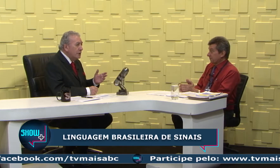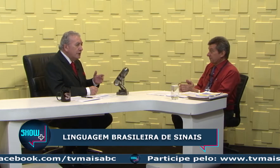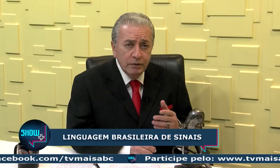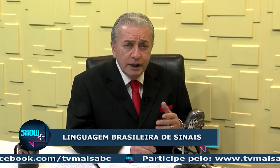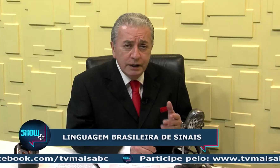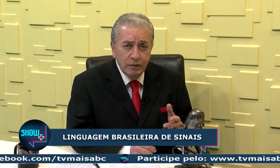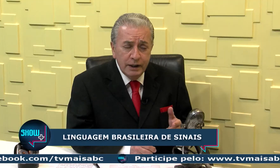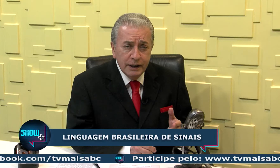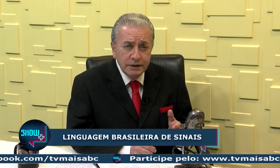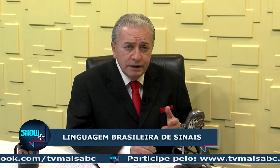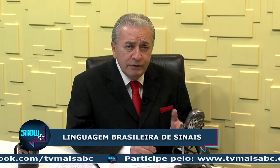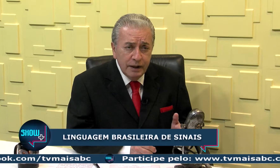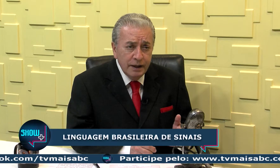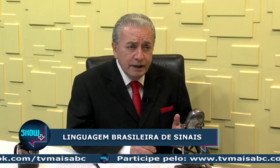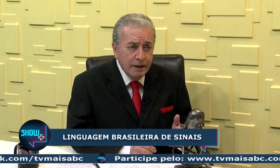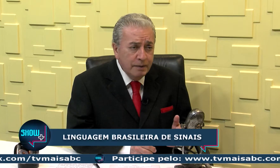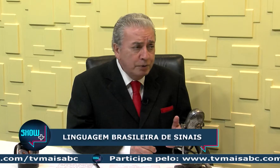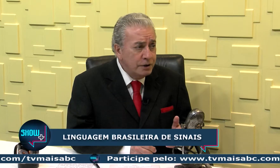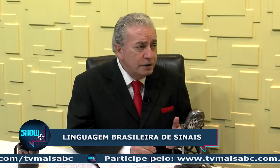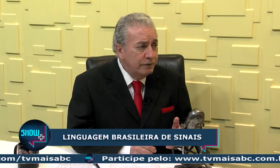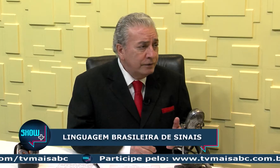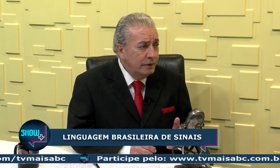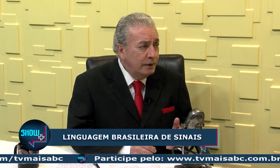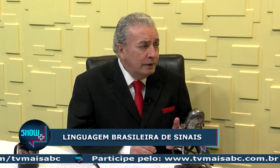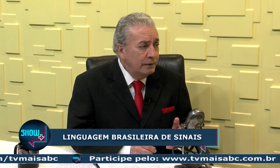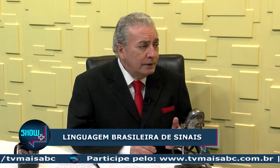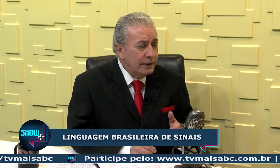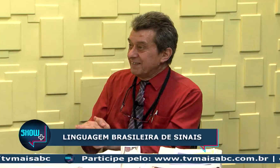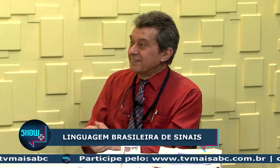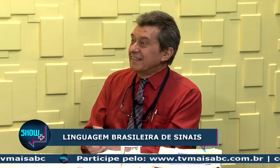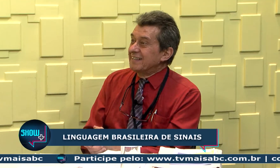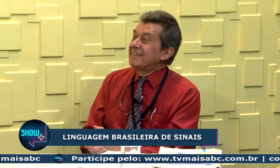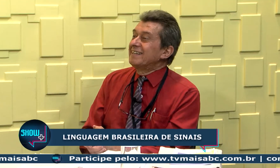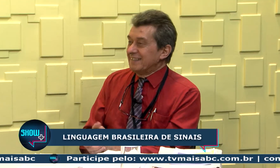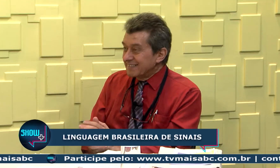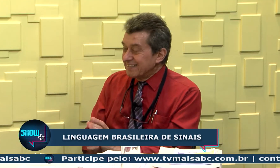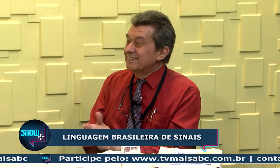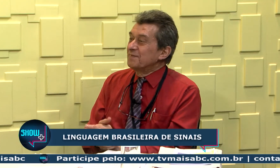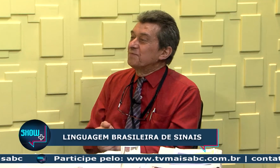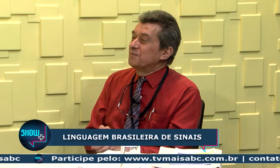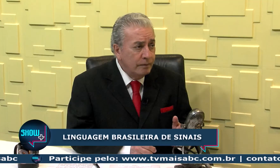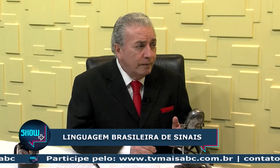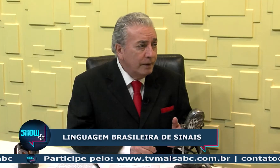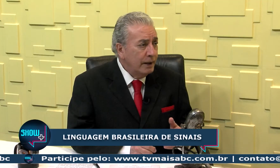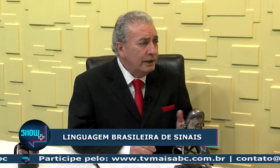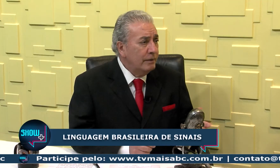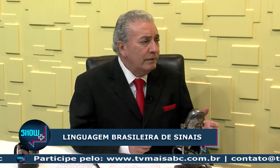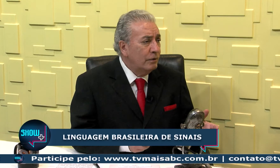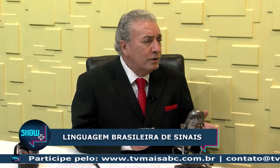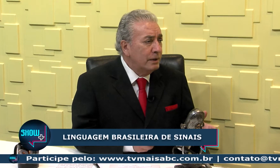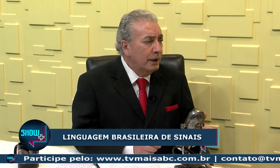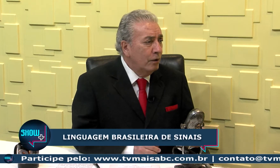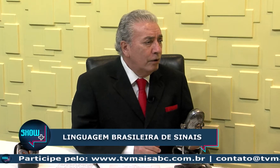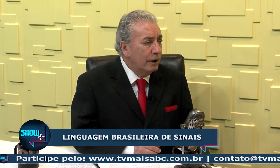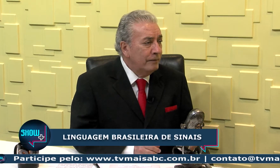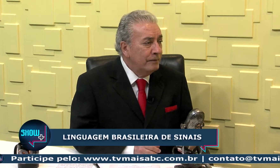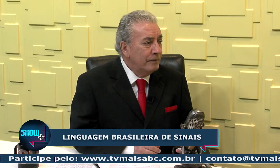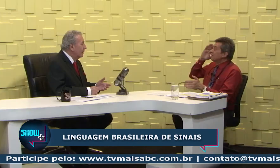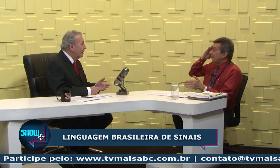não quer não é negativo é positivo josé se vá por não se insere em eu sou ele vai